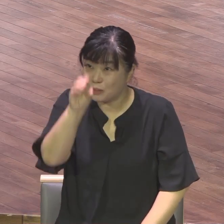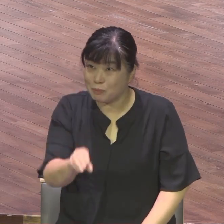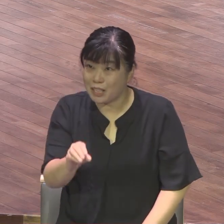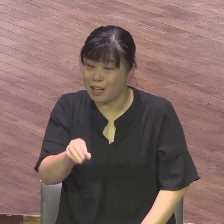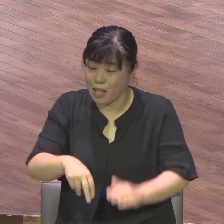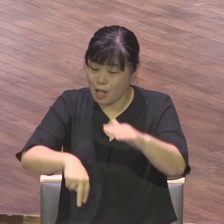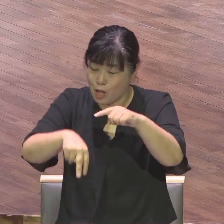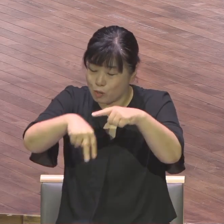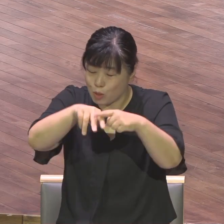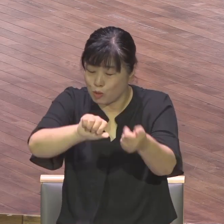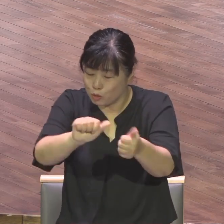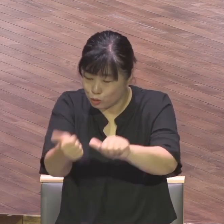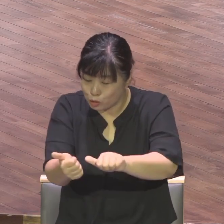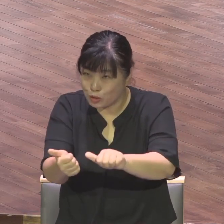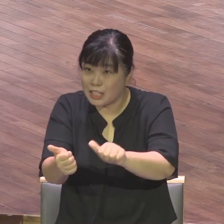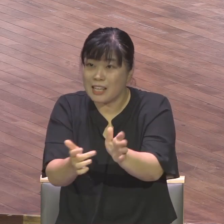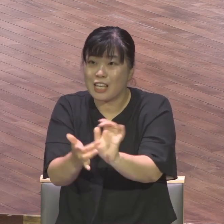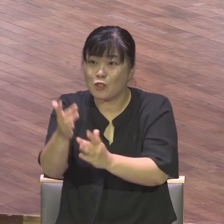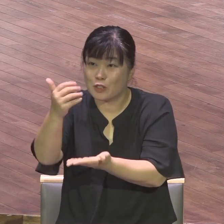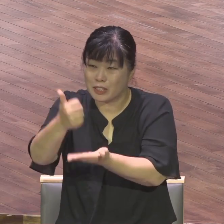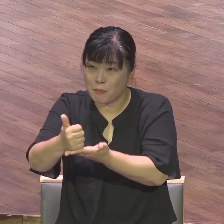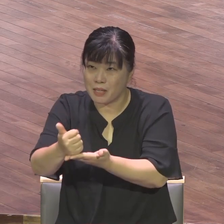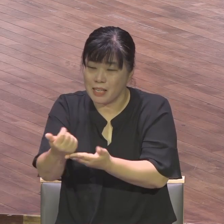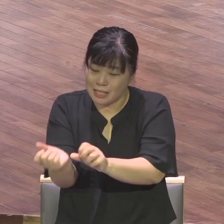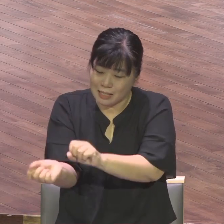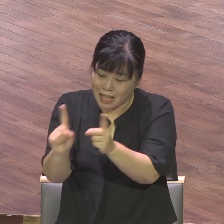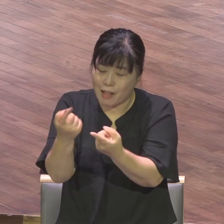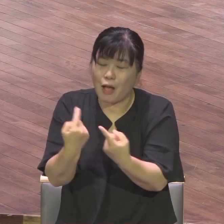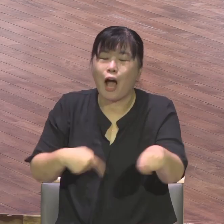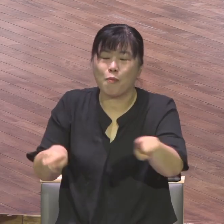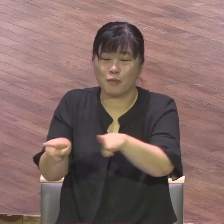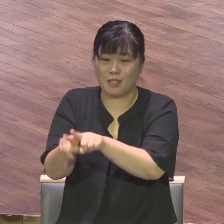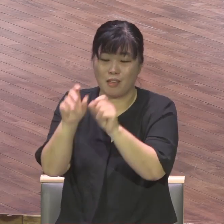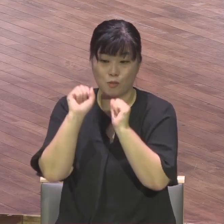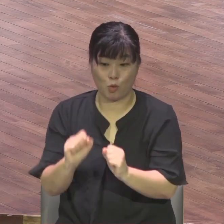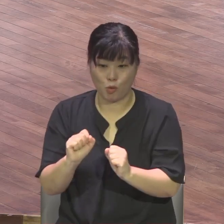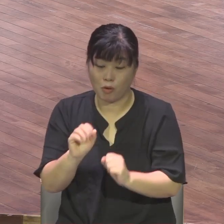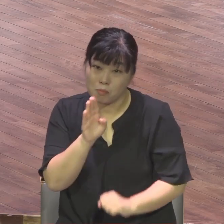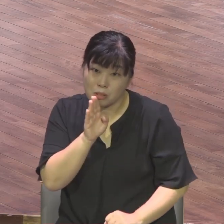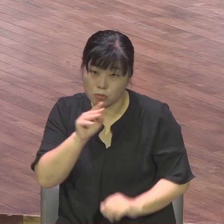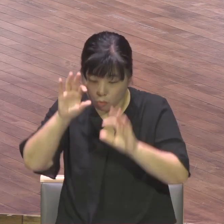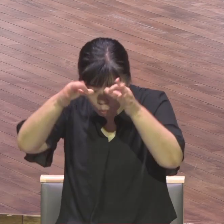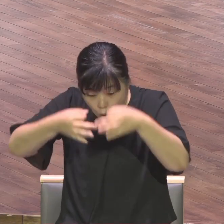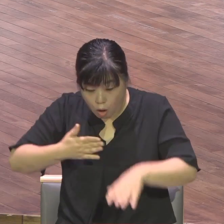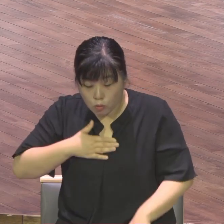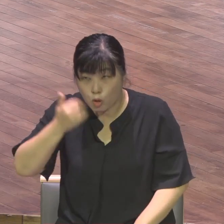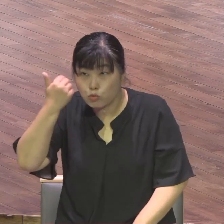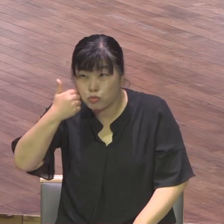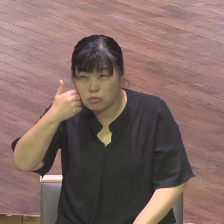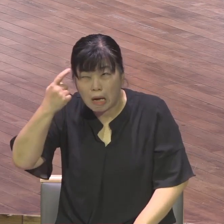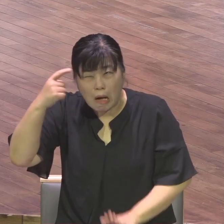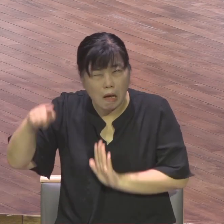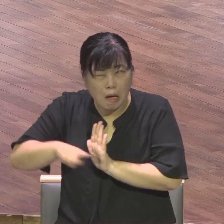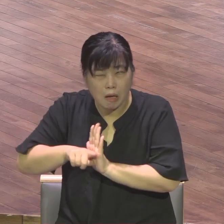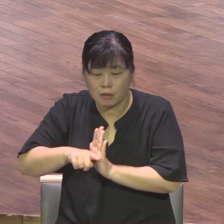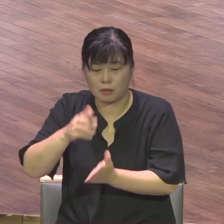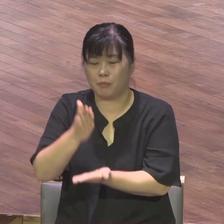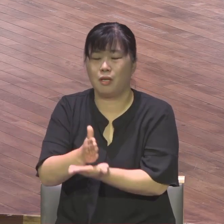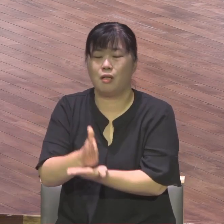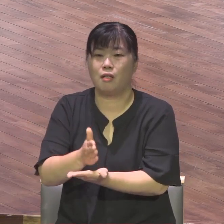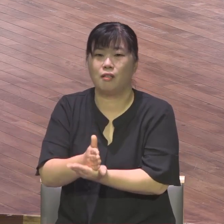나가. 나에 대한 편견 내놔야 돼. 왜냐? 내가 누군지를 몰라. 이거 참 골치 아픕니다.